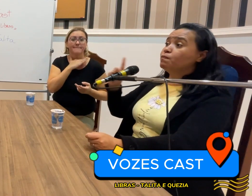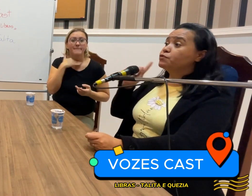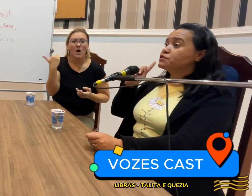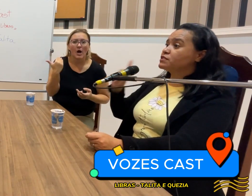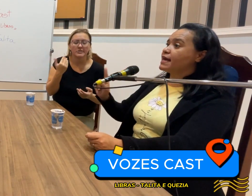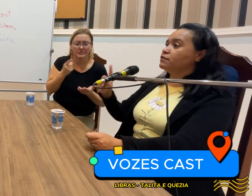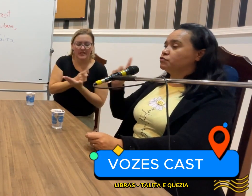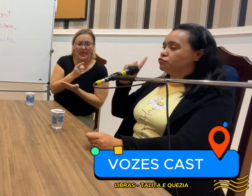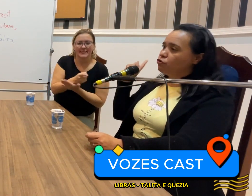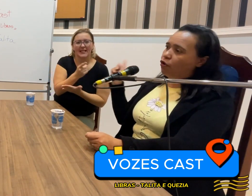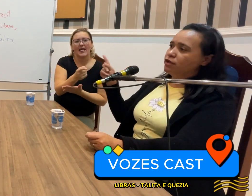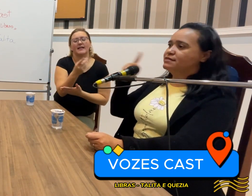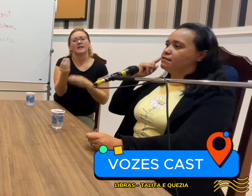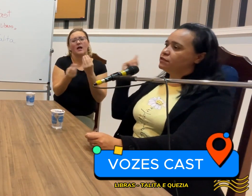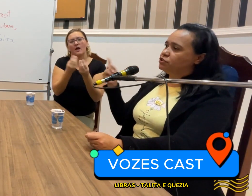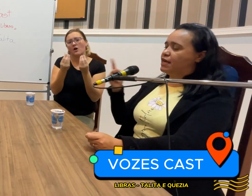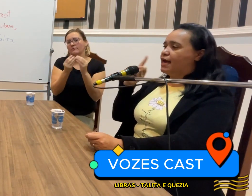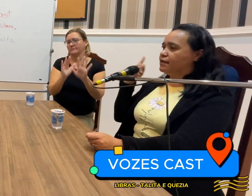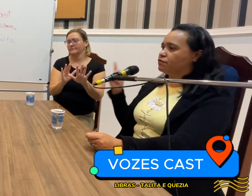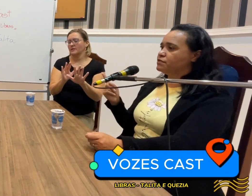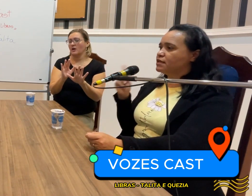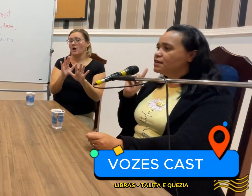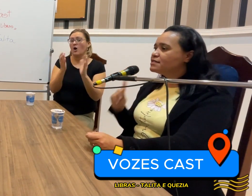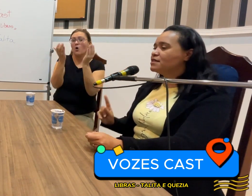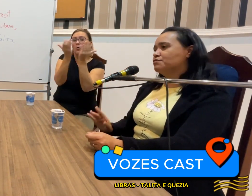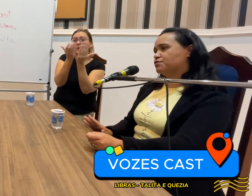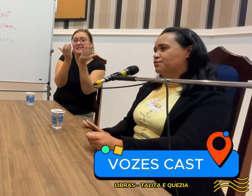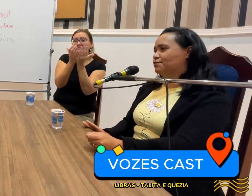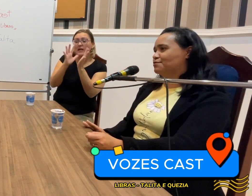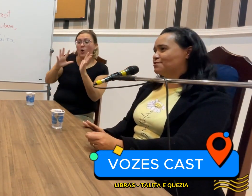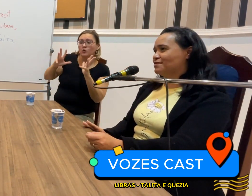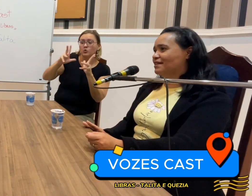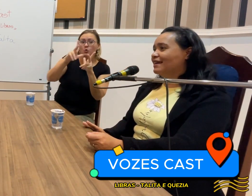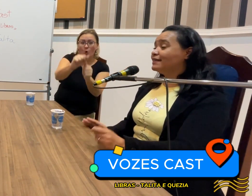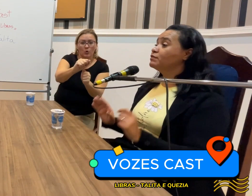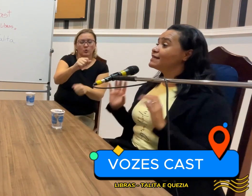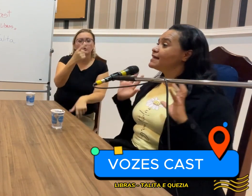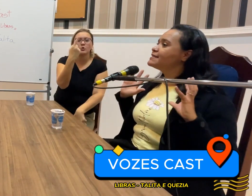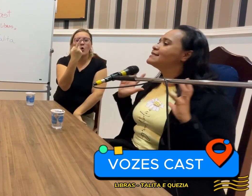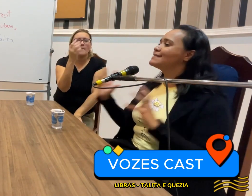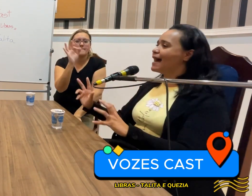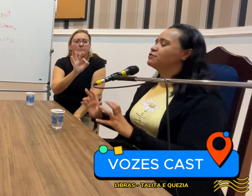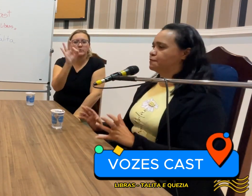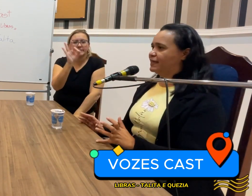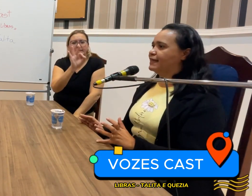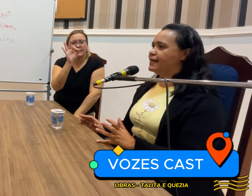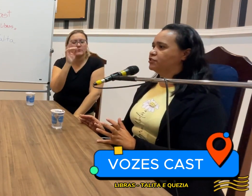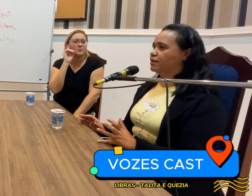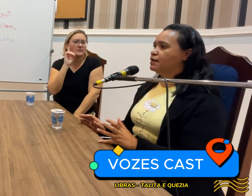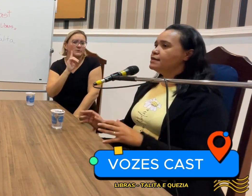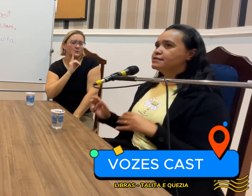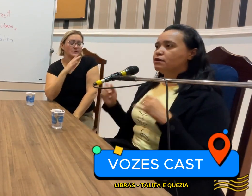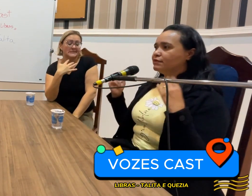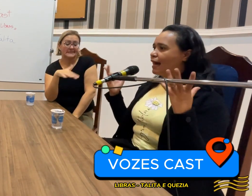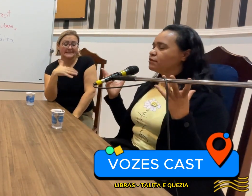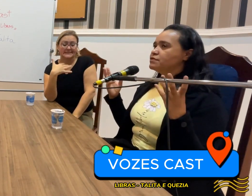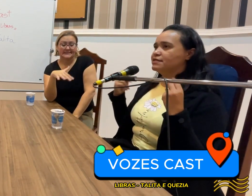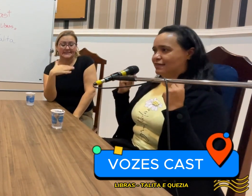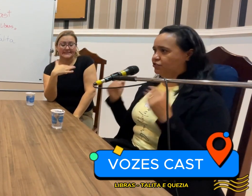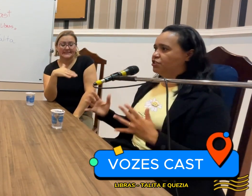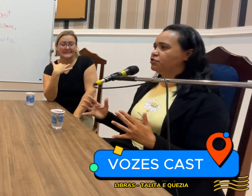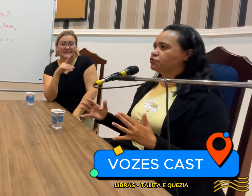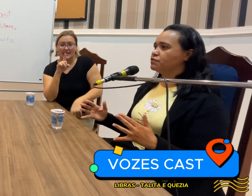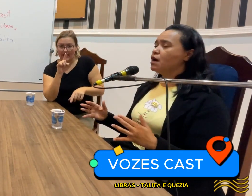Apenas 1% dos evangélicos são surdos. Então, trazer esses dados para a igreja são